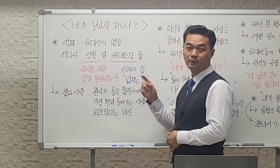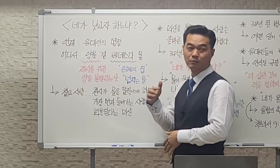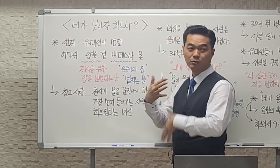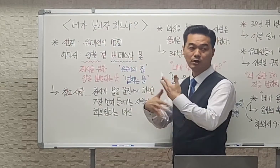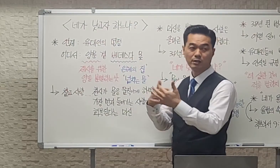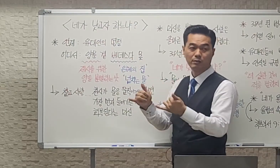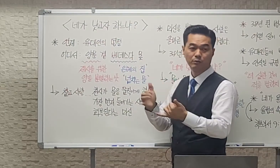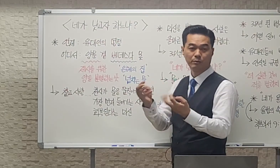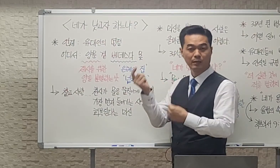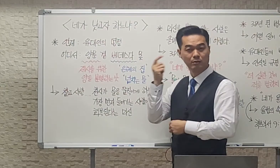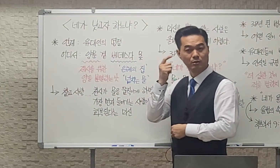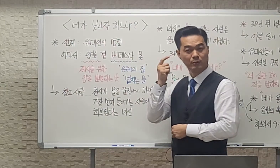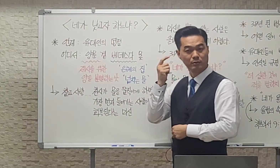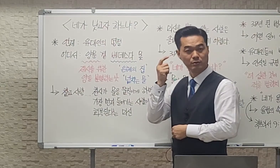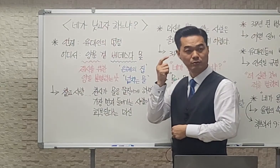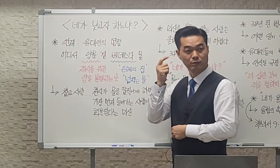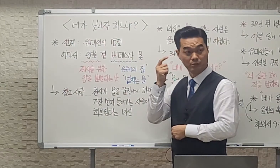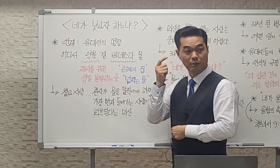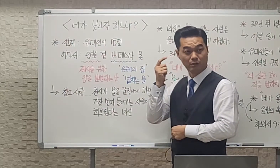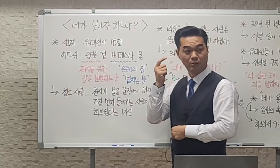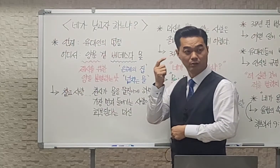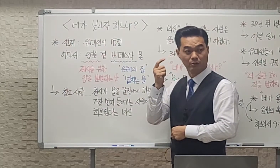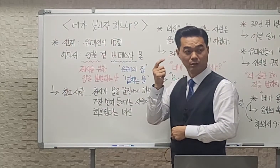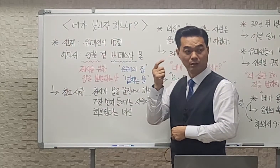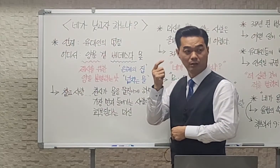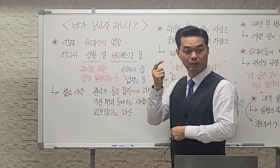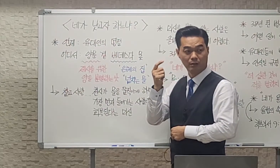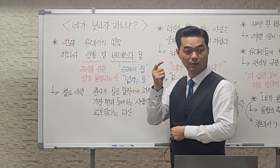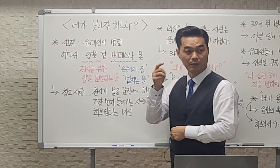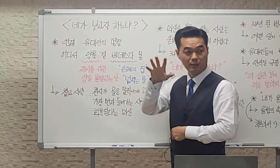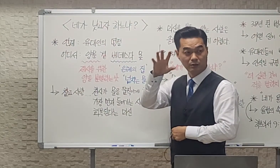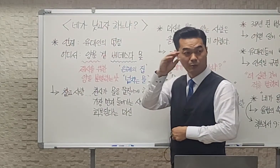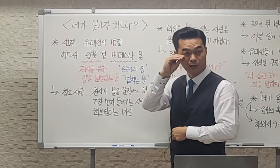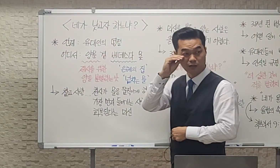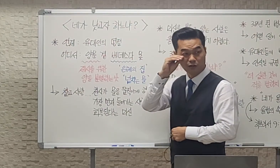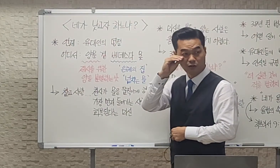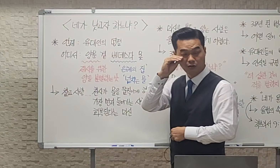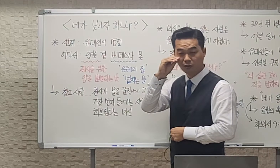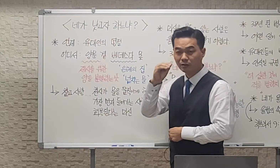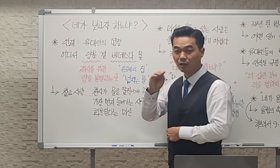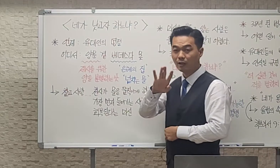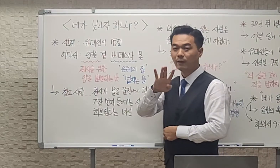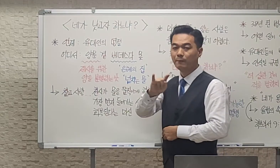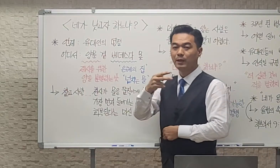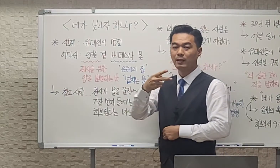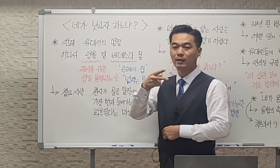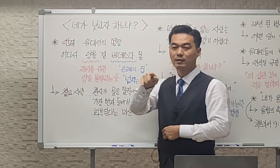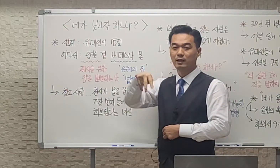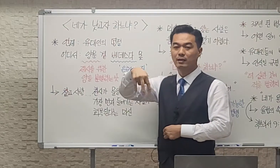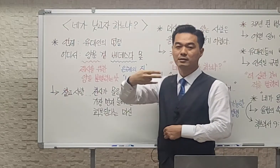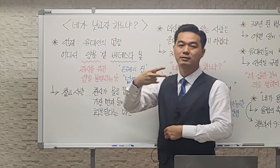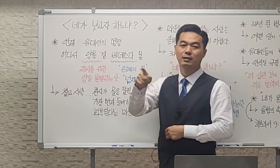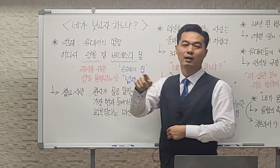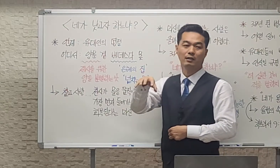우리 수하시는 분들 많이 들어봤을 수도 있어요. 네, 많이 들어봤겠죠? 네,